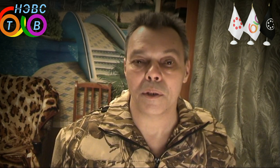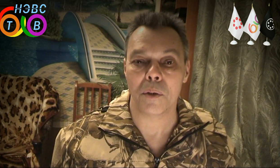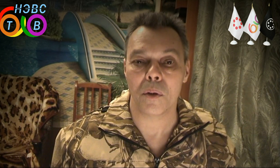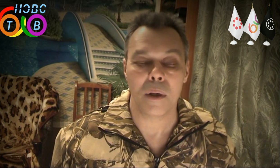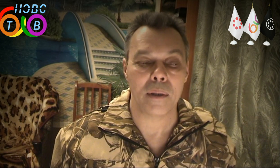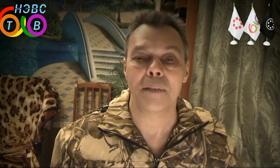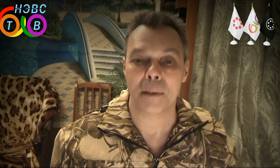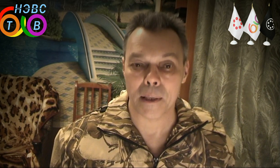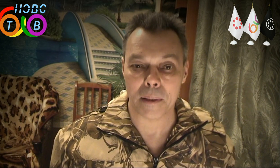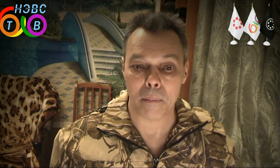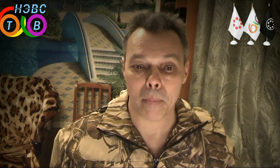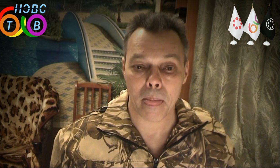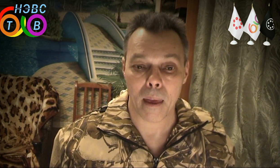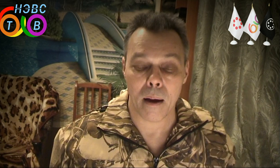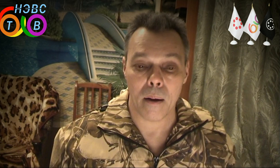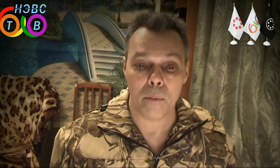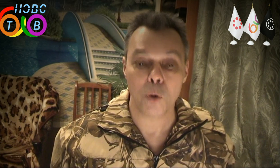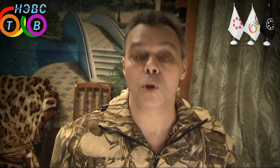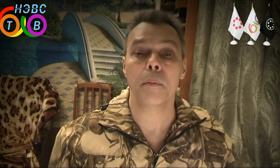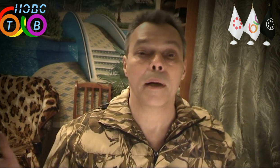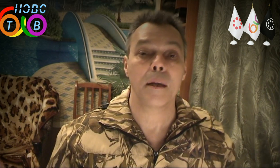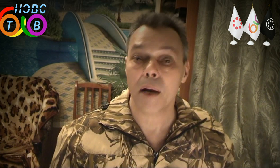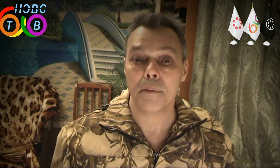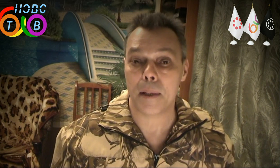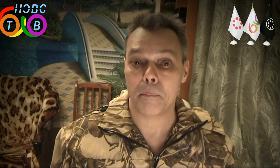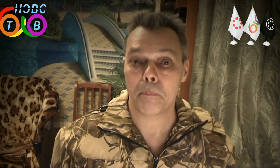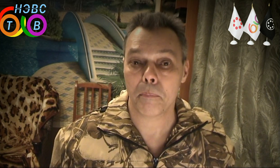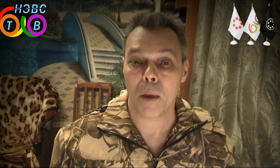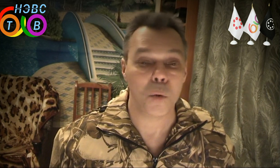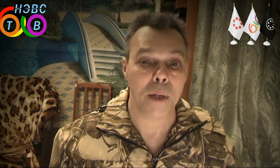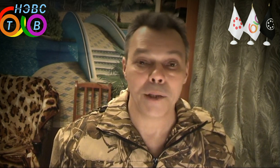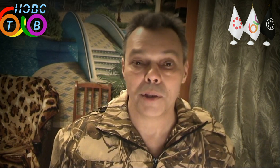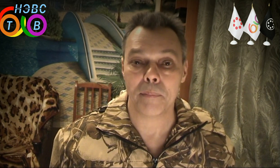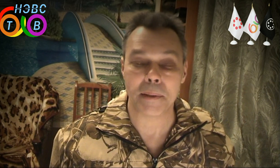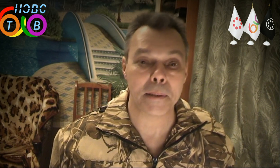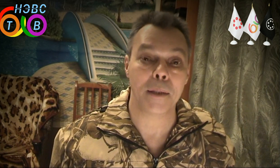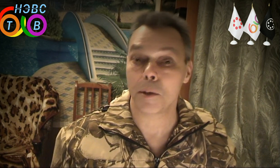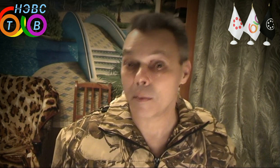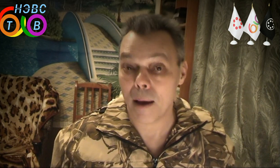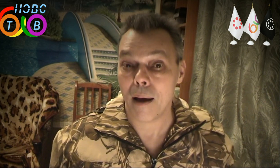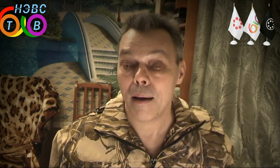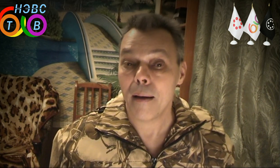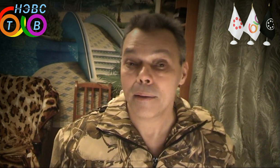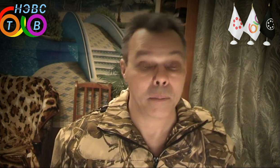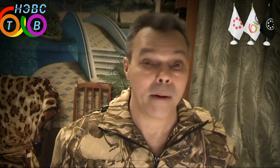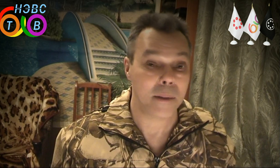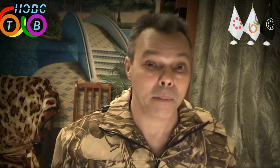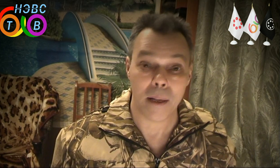ее завсегдатаями. Ну что ж, мира и добра всем, удачи, осознания себя. Не забывайте смотреть